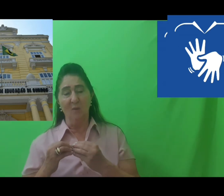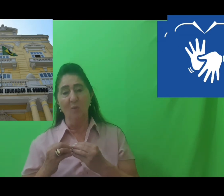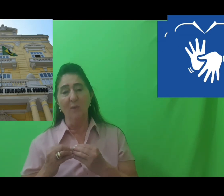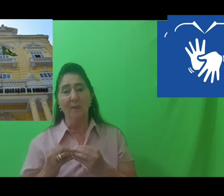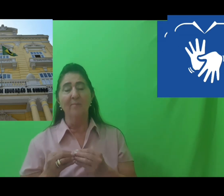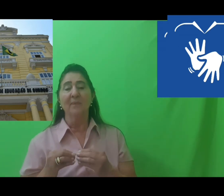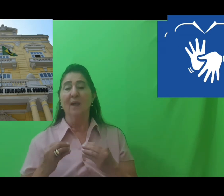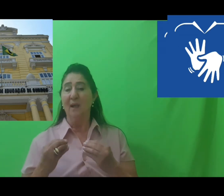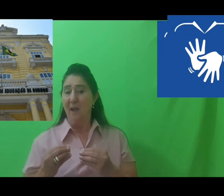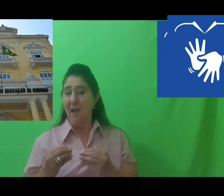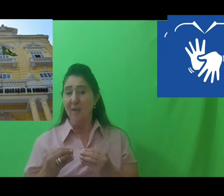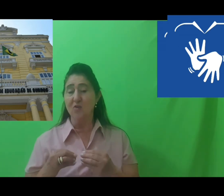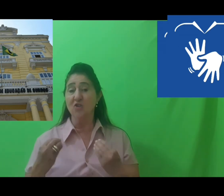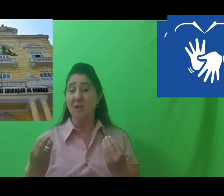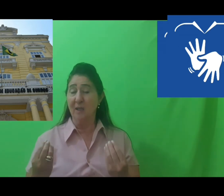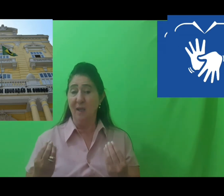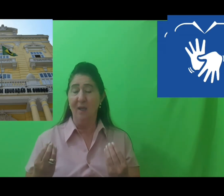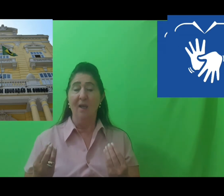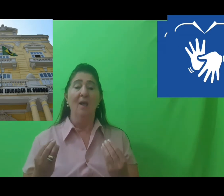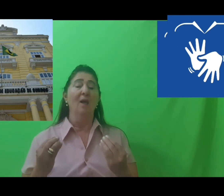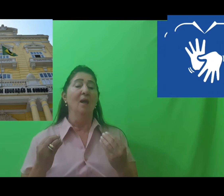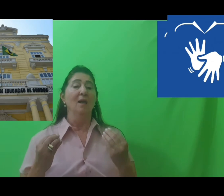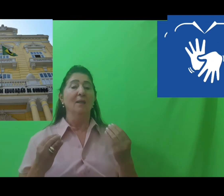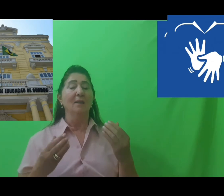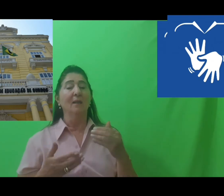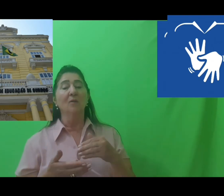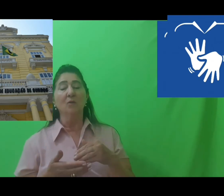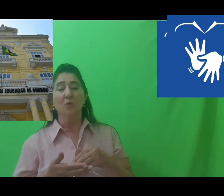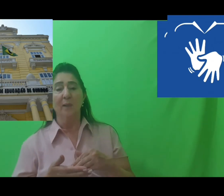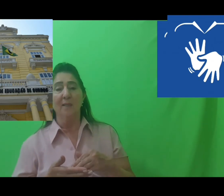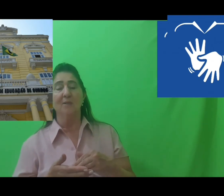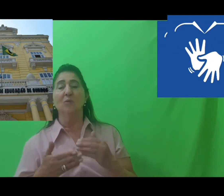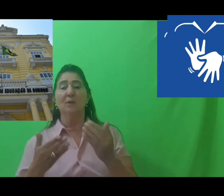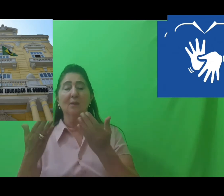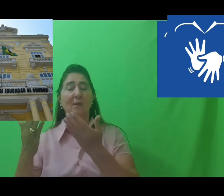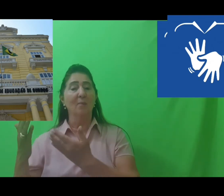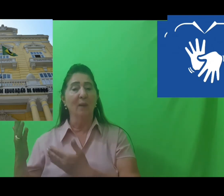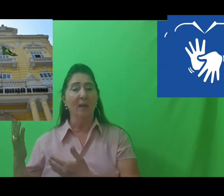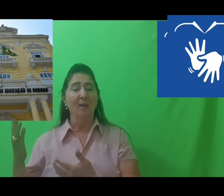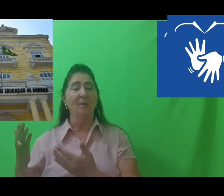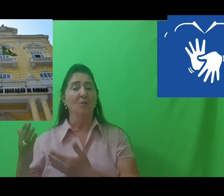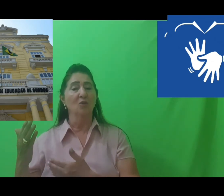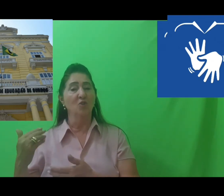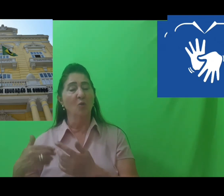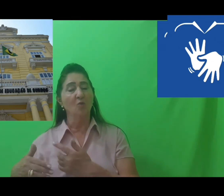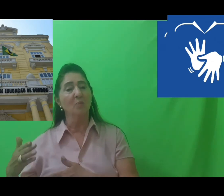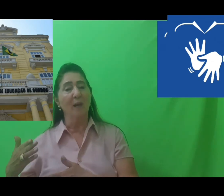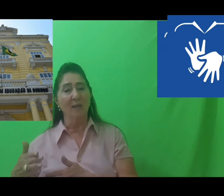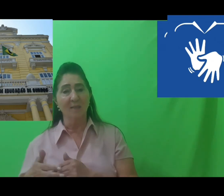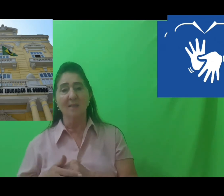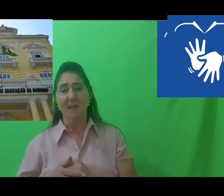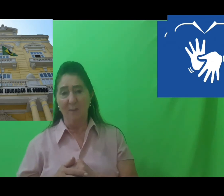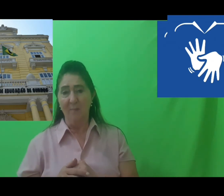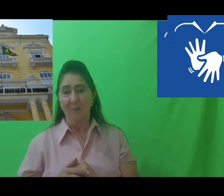literatura relatos de que, tanto do Brasil, também de outros países da